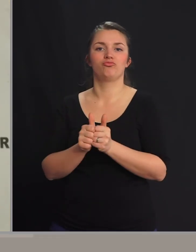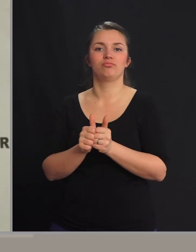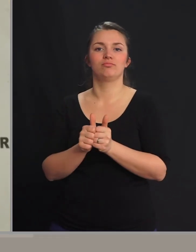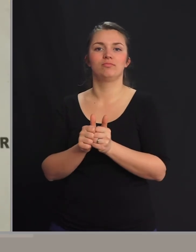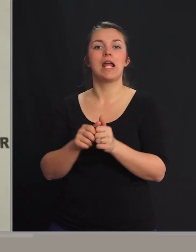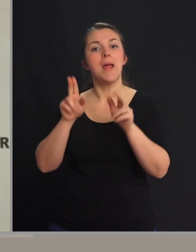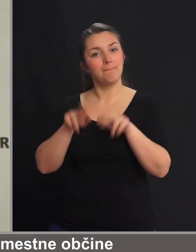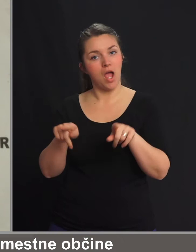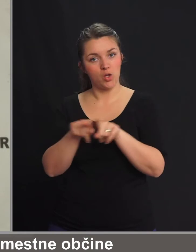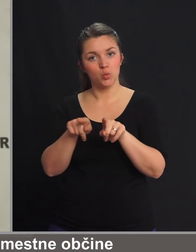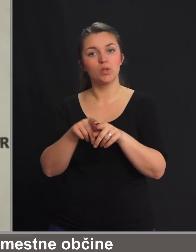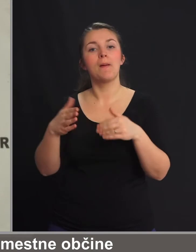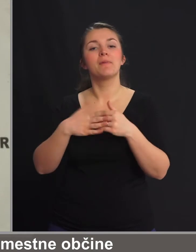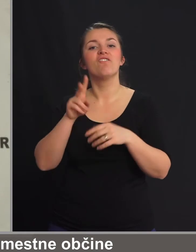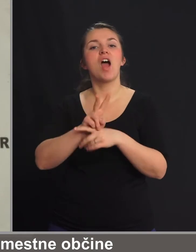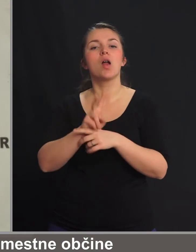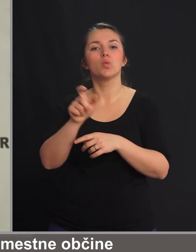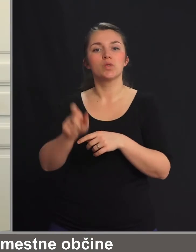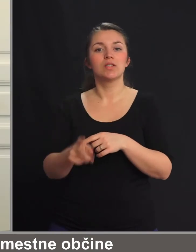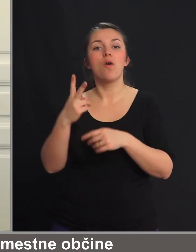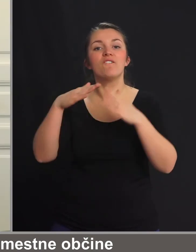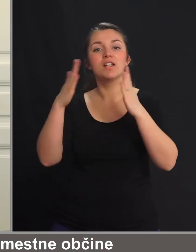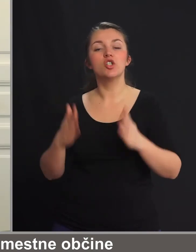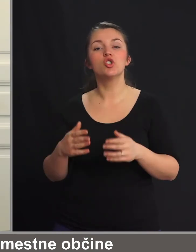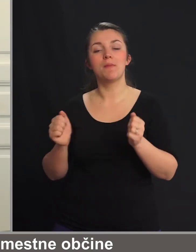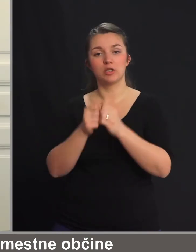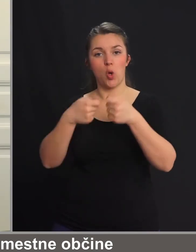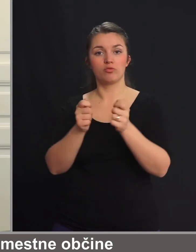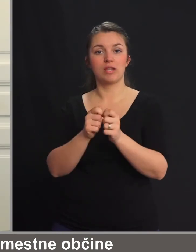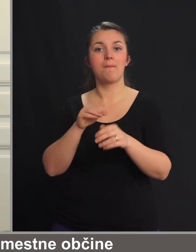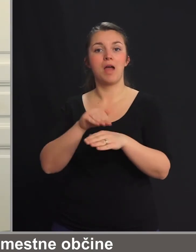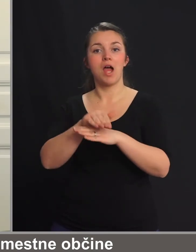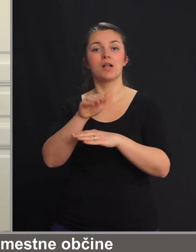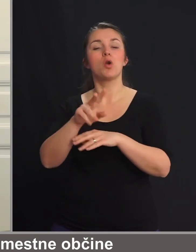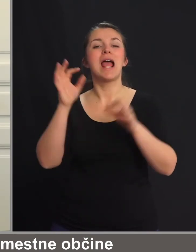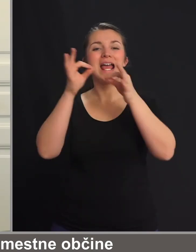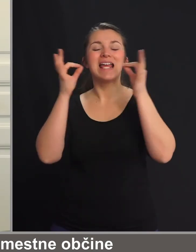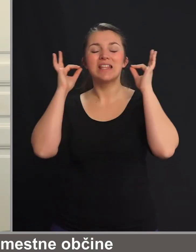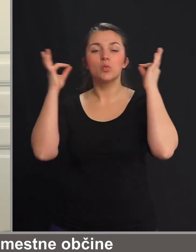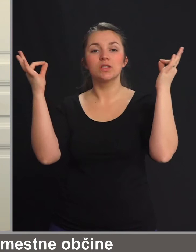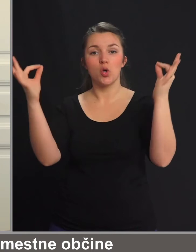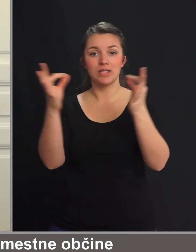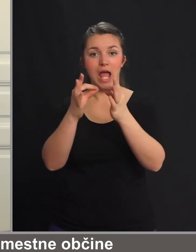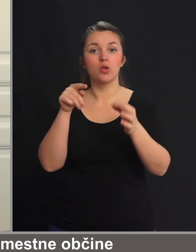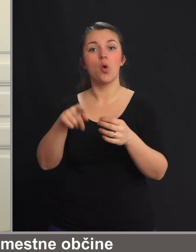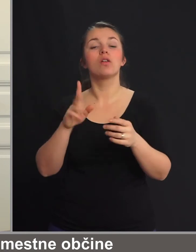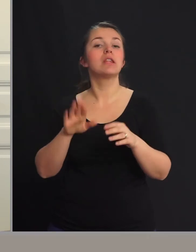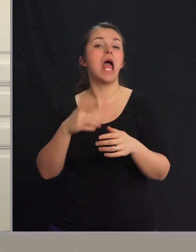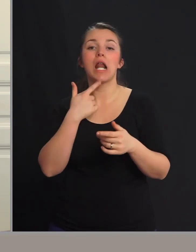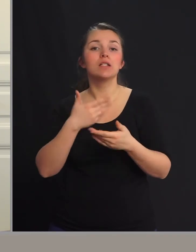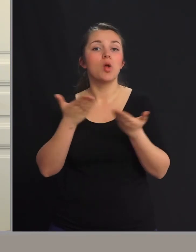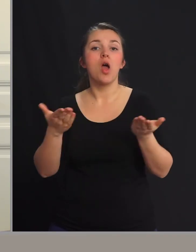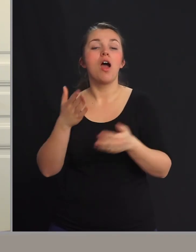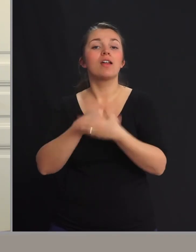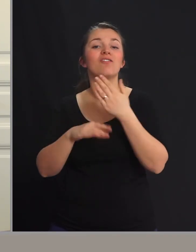tolmač. Ima tudi pri varnostniku v hiši mestne občine Maribor indukcijsko zanko,